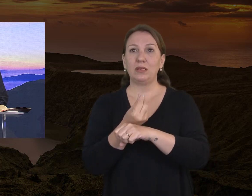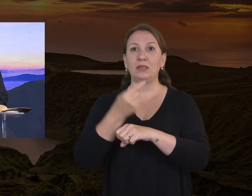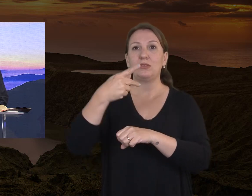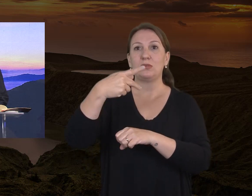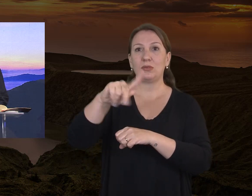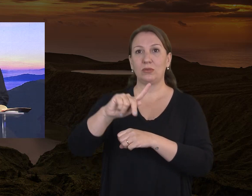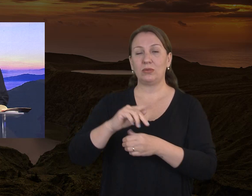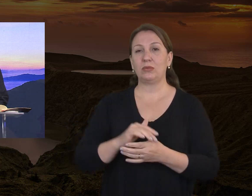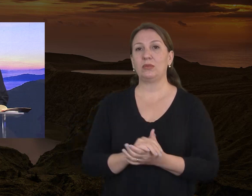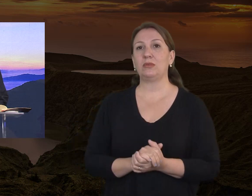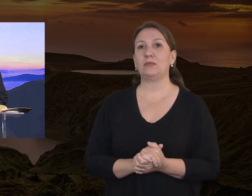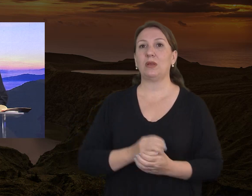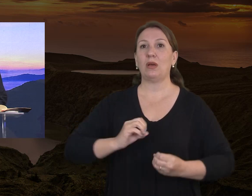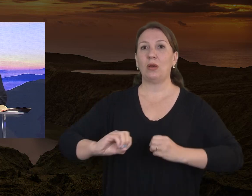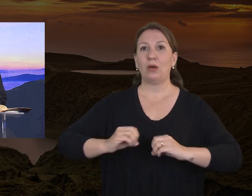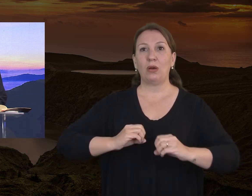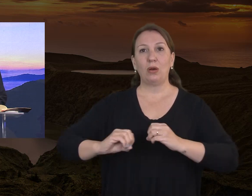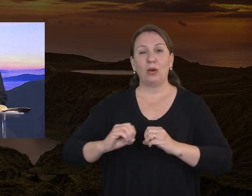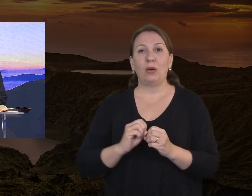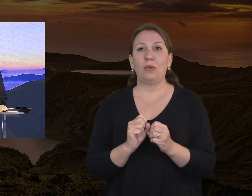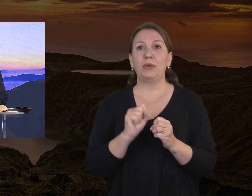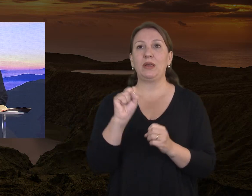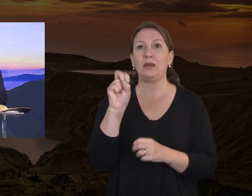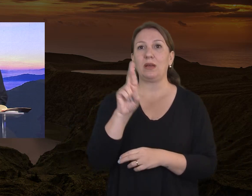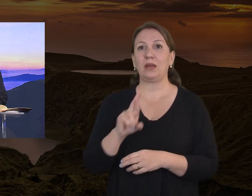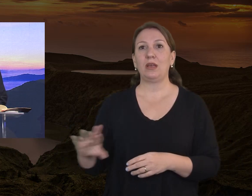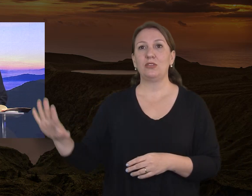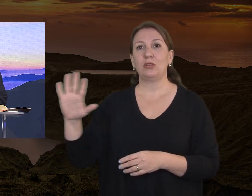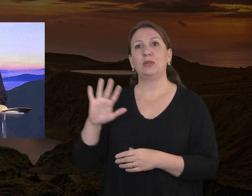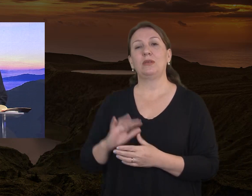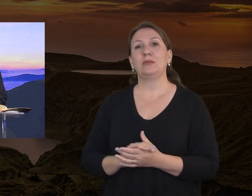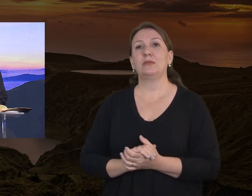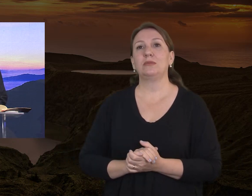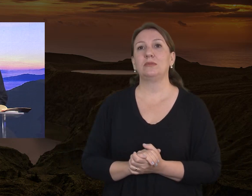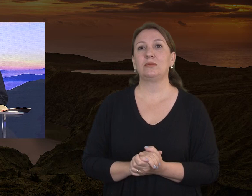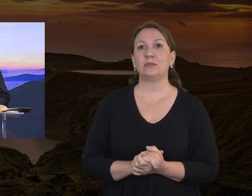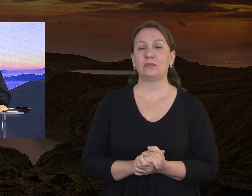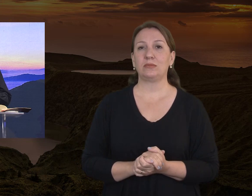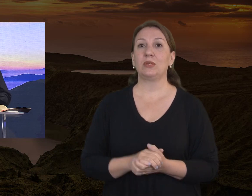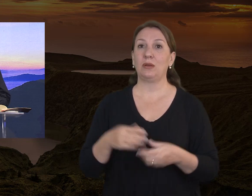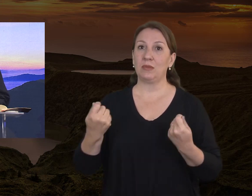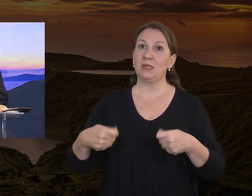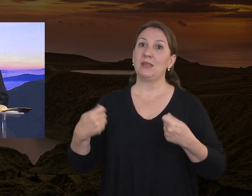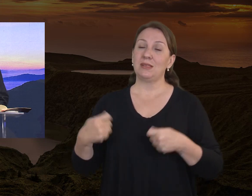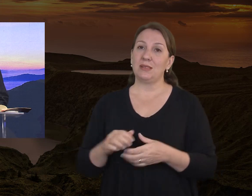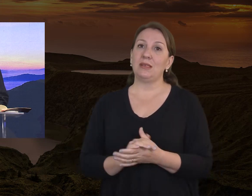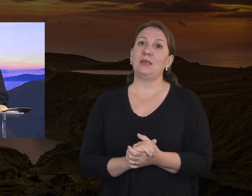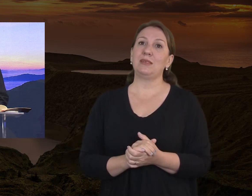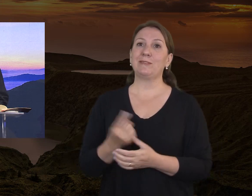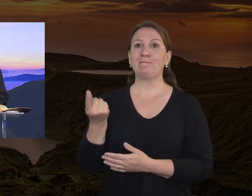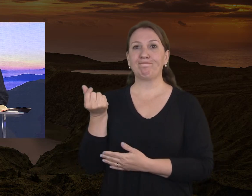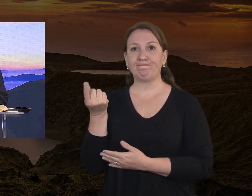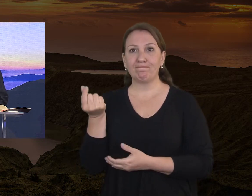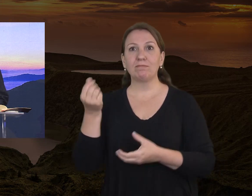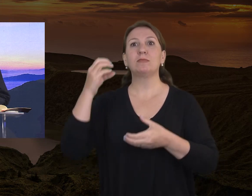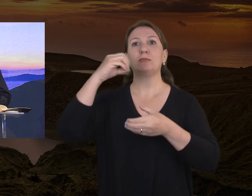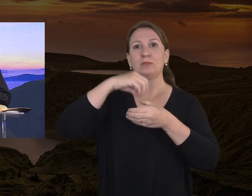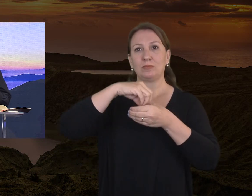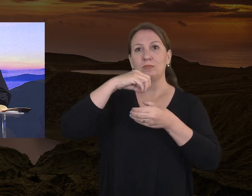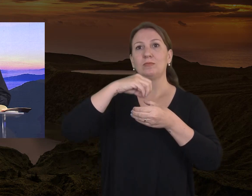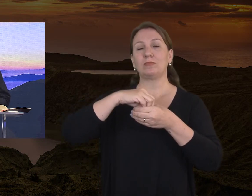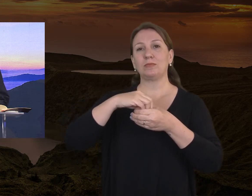à sua obra regional. Nós todos precisamos honrar o Senhor com nossos bens